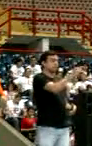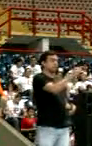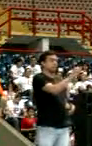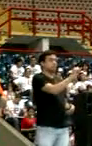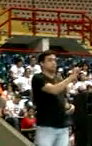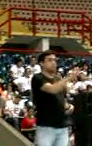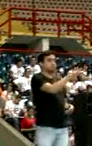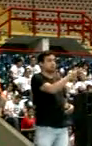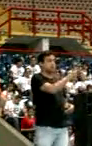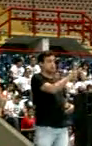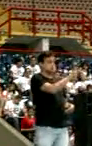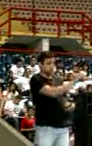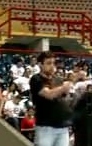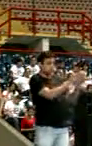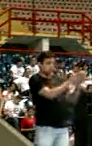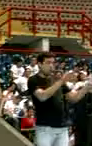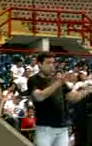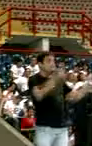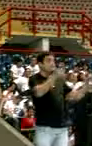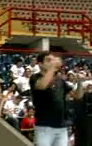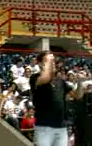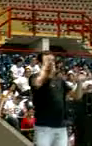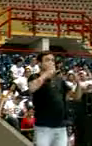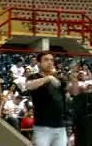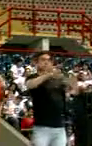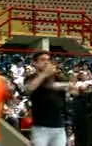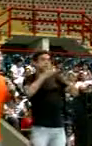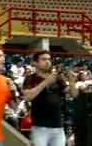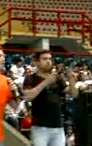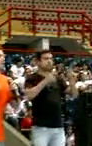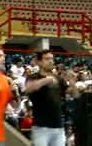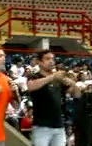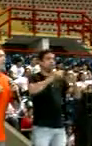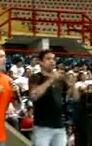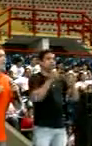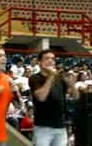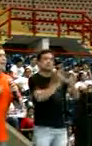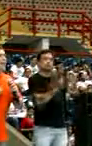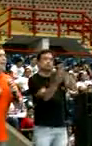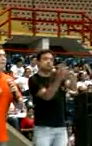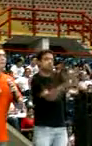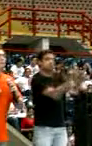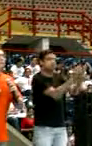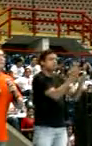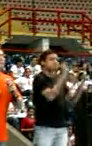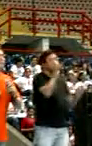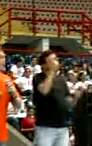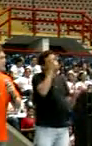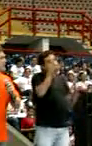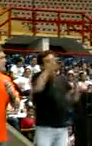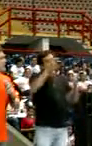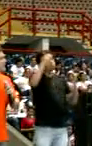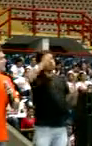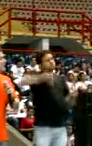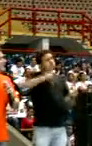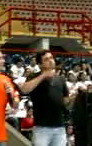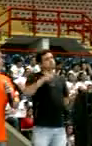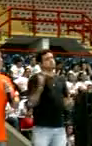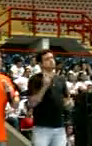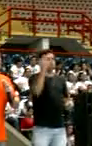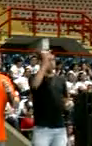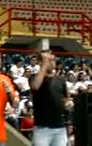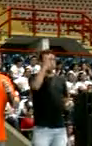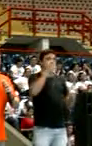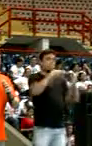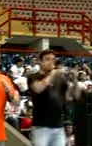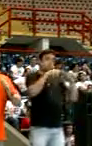renascimento. O homem, quando começou a fazer o comércio, começou a se expandir, ele começou a ver que ele era o quê? Importante.